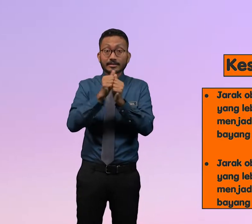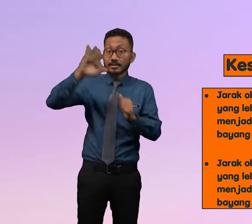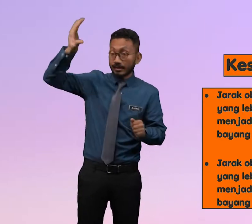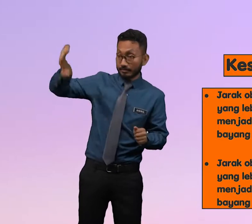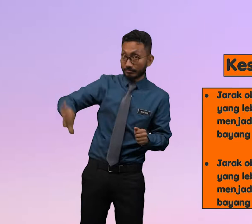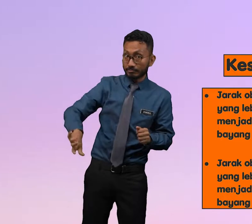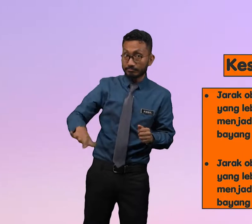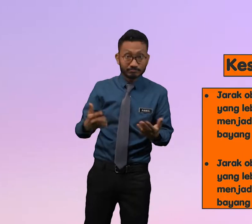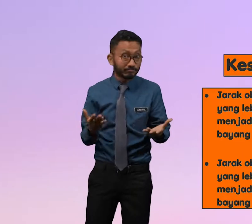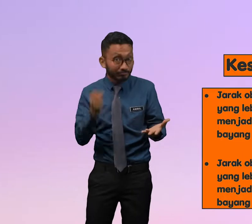kiri.